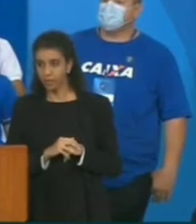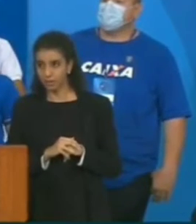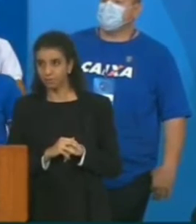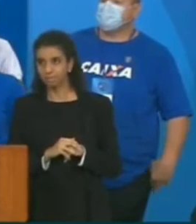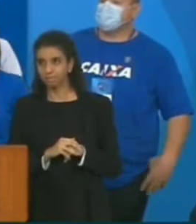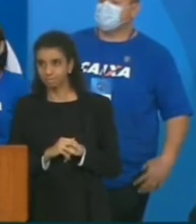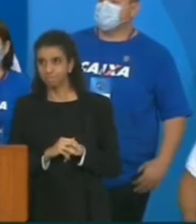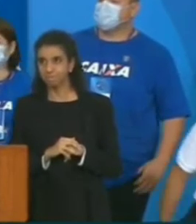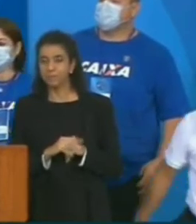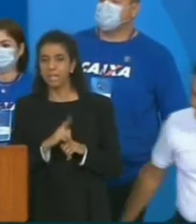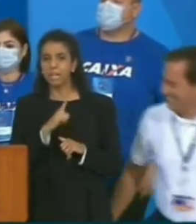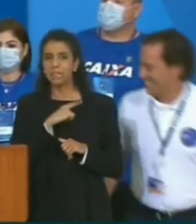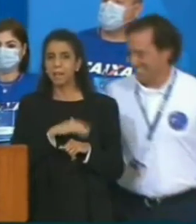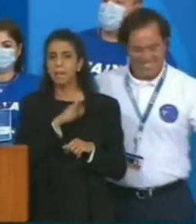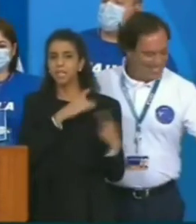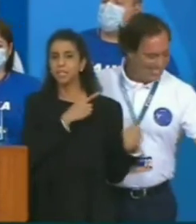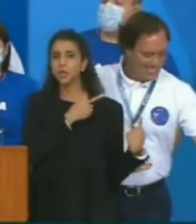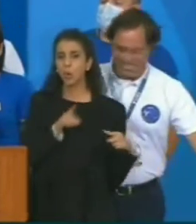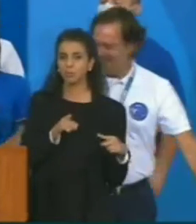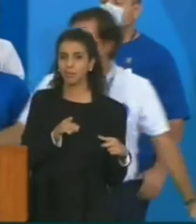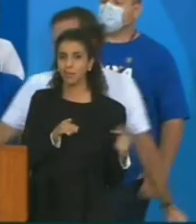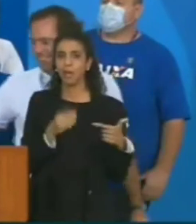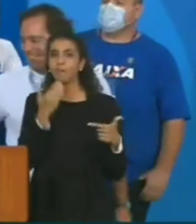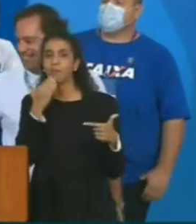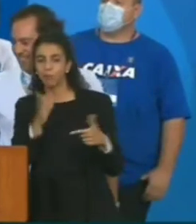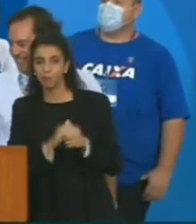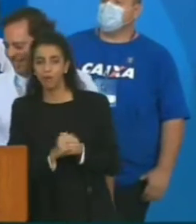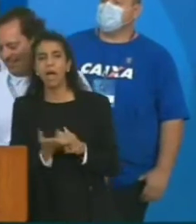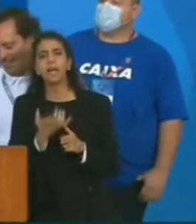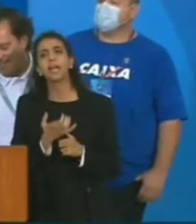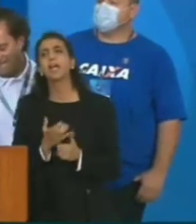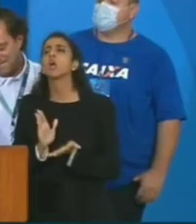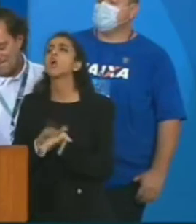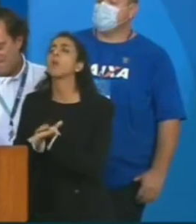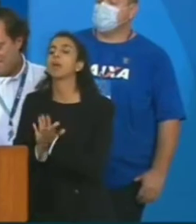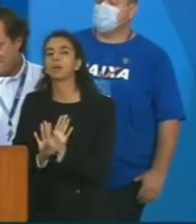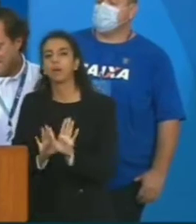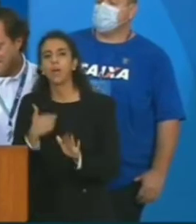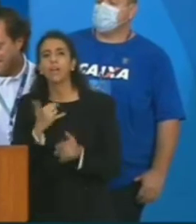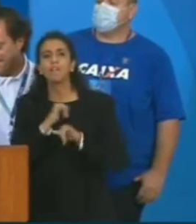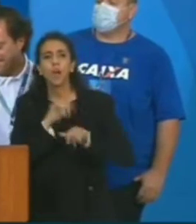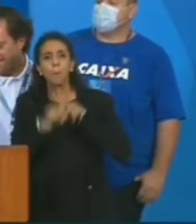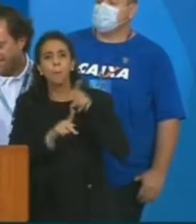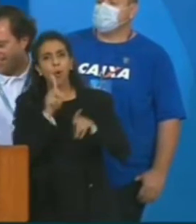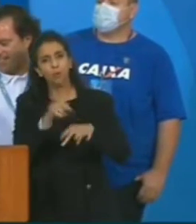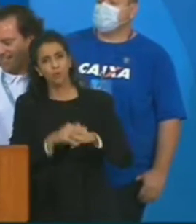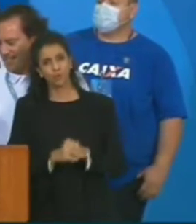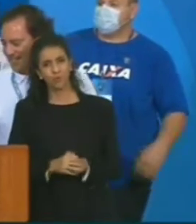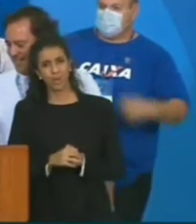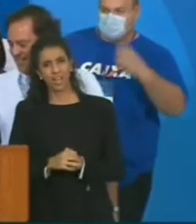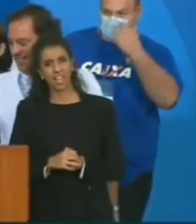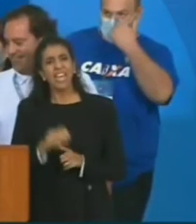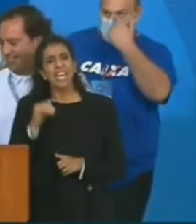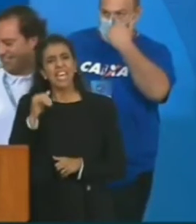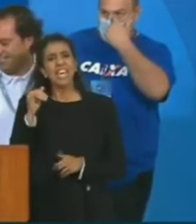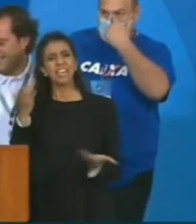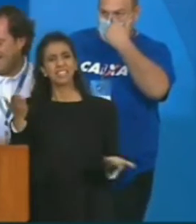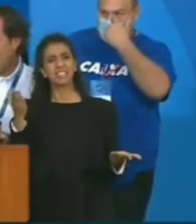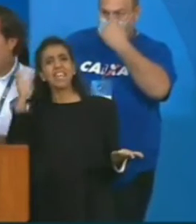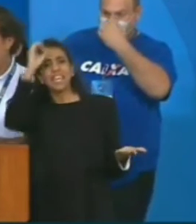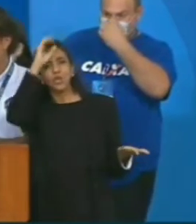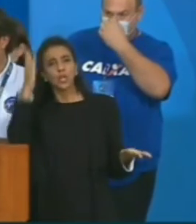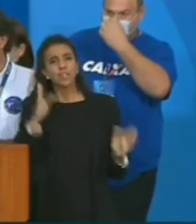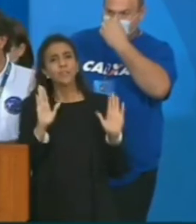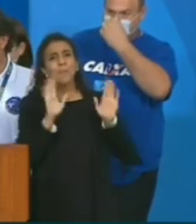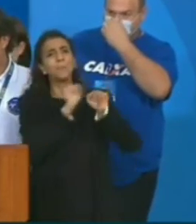mais contra do que a favor. Aí querem cobrar dele o povo. Eu quero dizer para o povo, deixar de ser ignorante, que eu sou